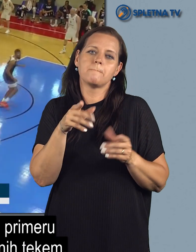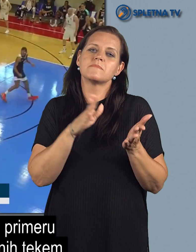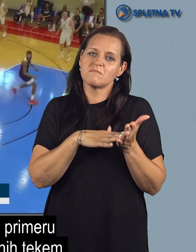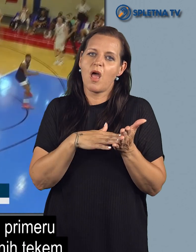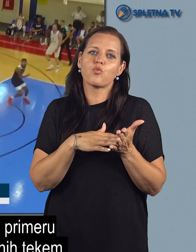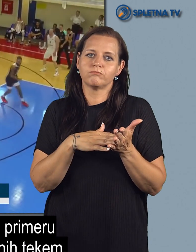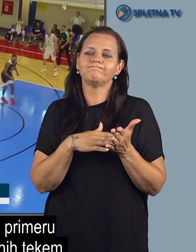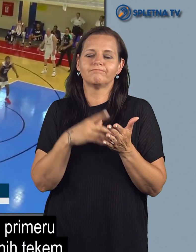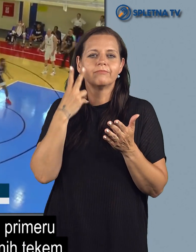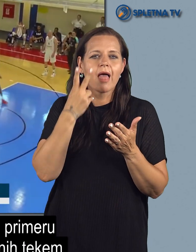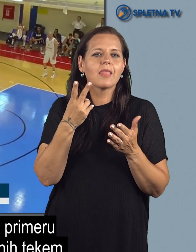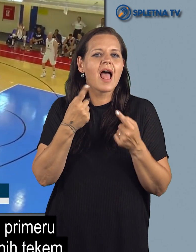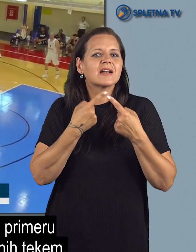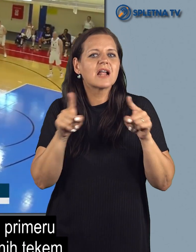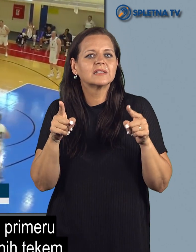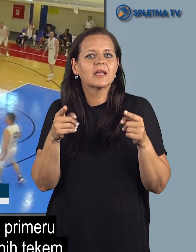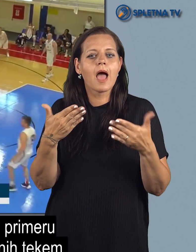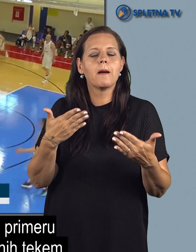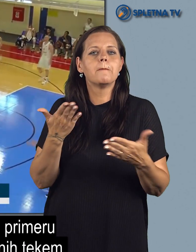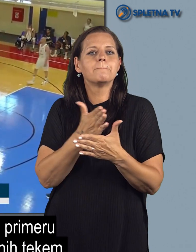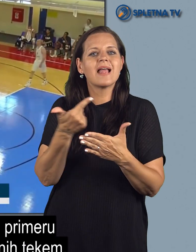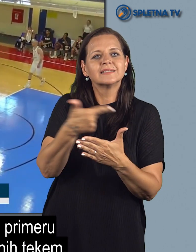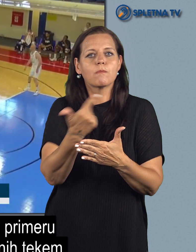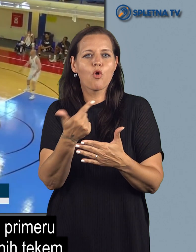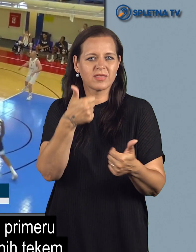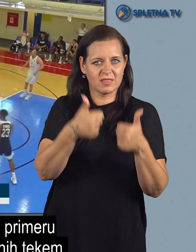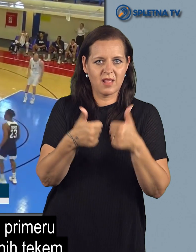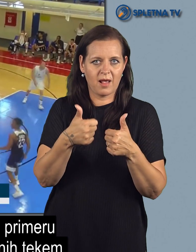štele razlike medsebojnih tekem.